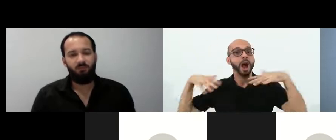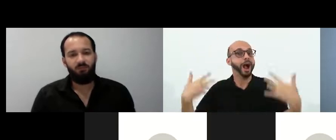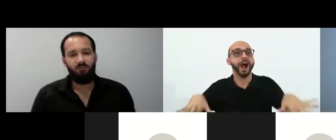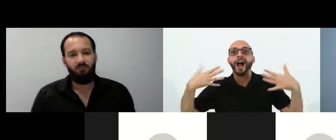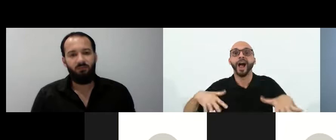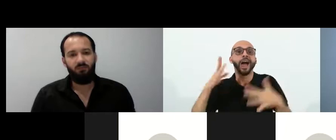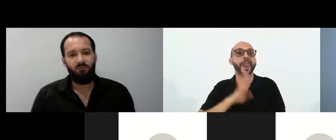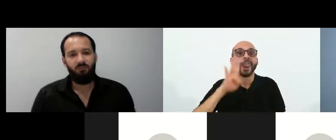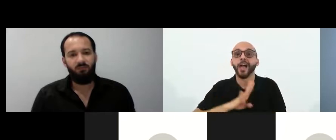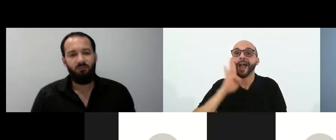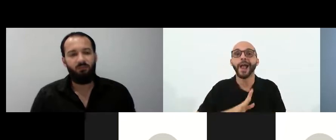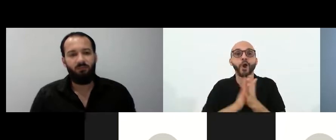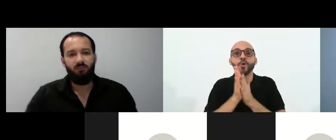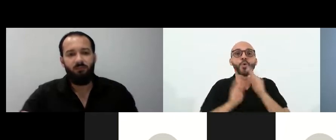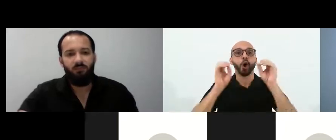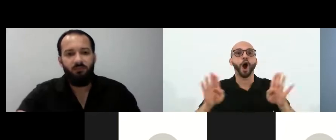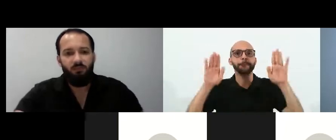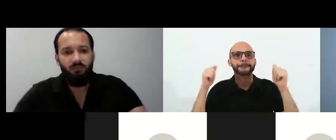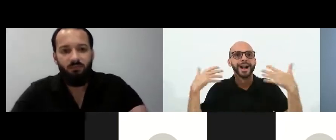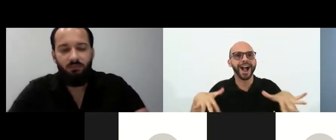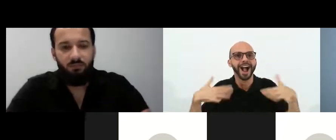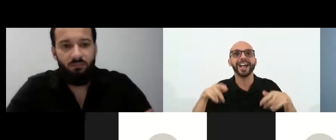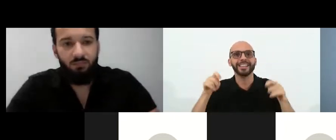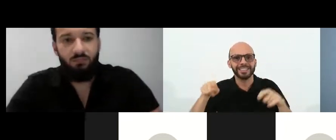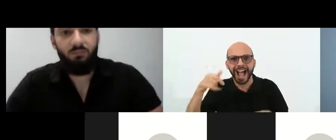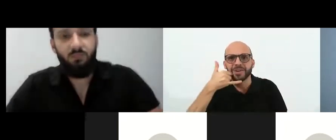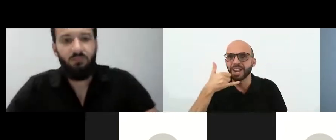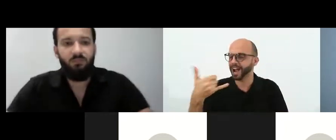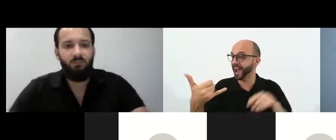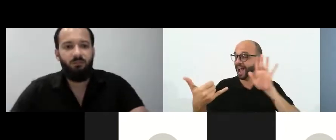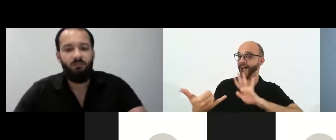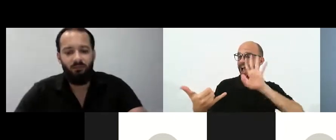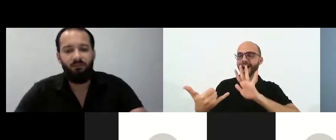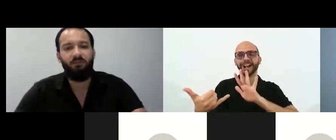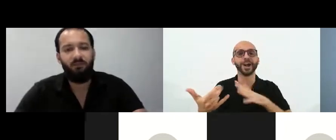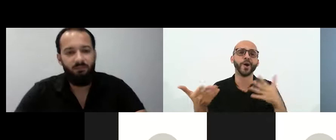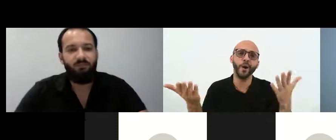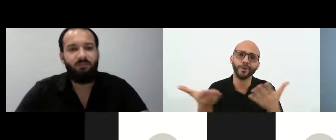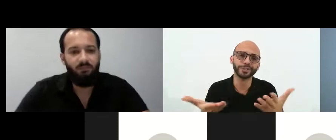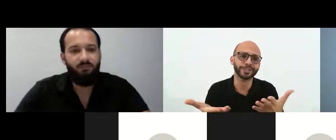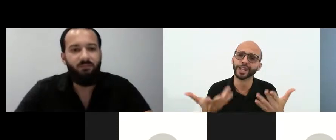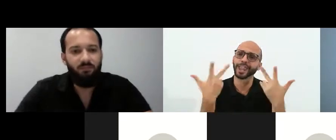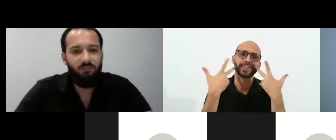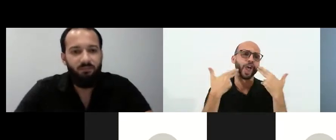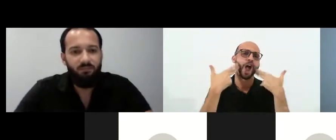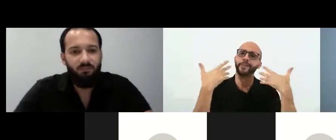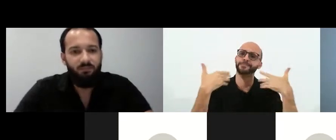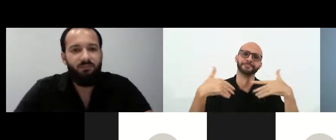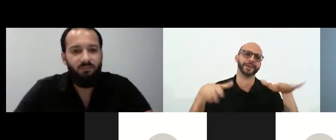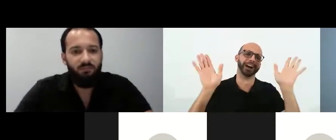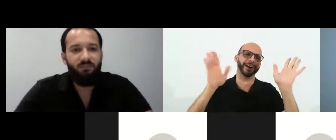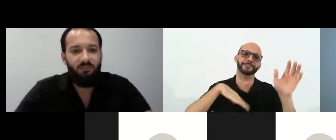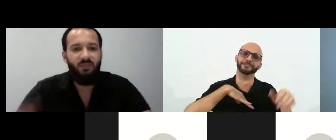atrás, o Brasil todo ficou assim animado. O surdo disse: oba, é o momento, um aparelho